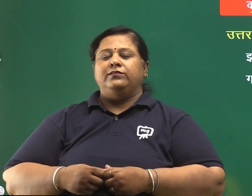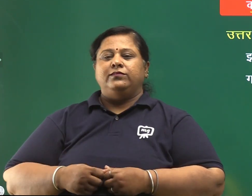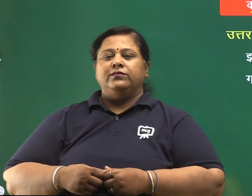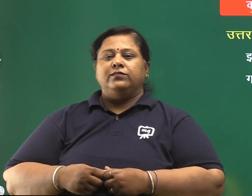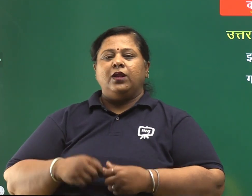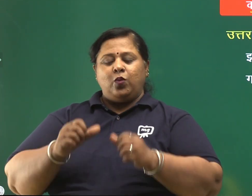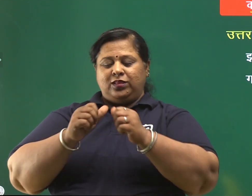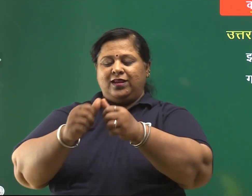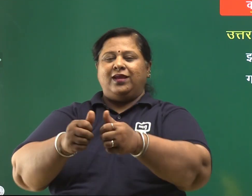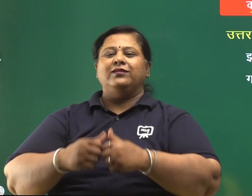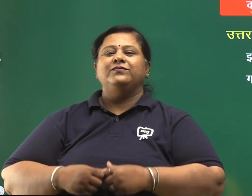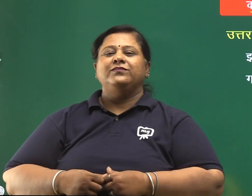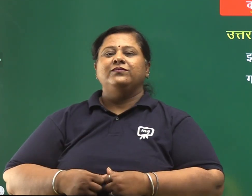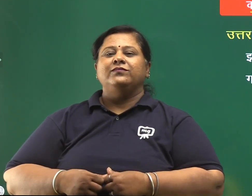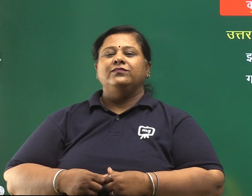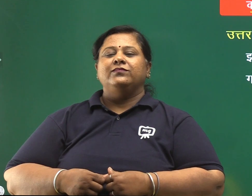उत्तर है